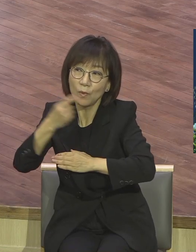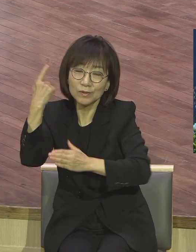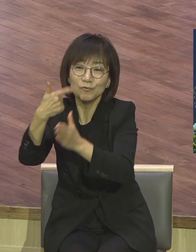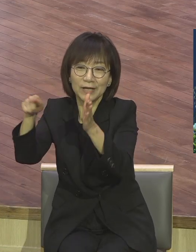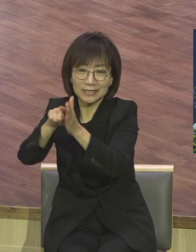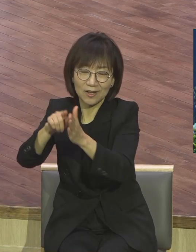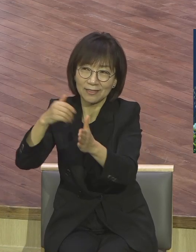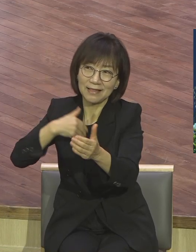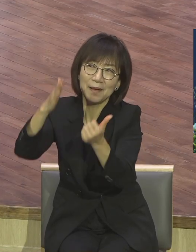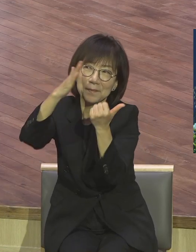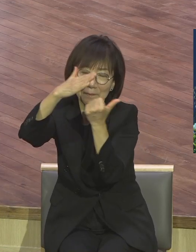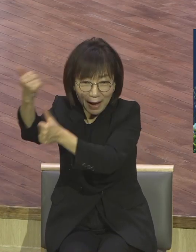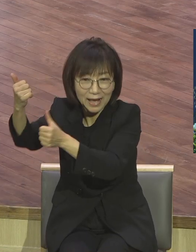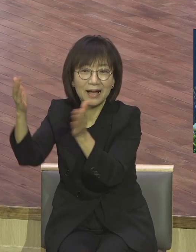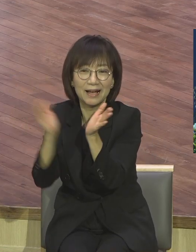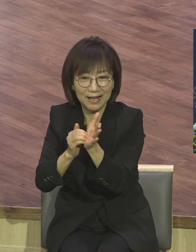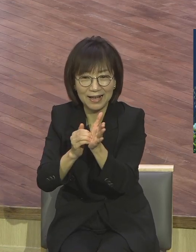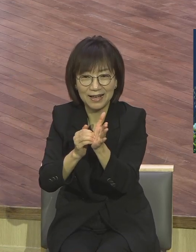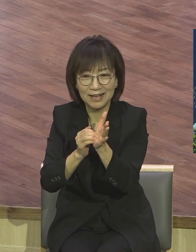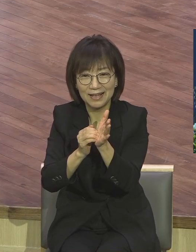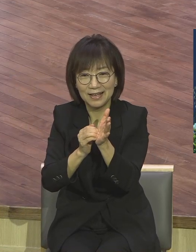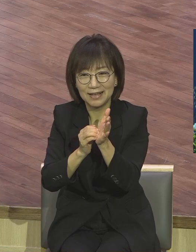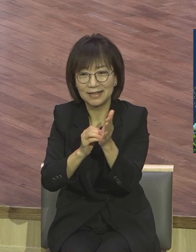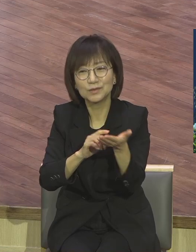새롭게 부르심을 받았다.